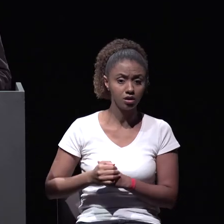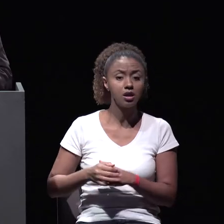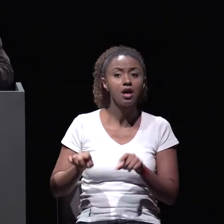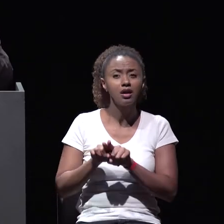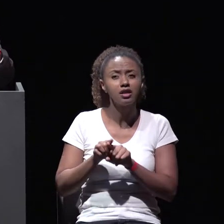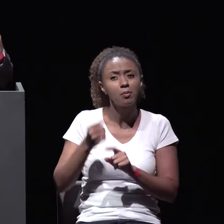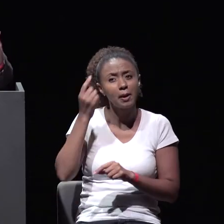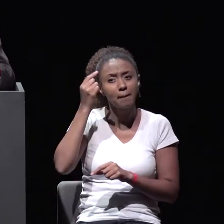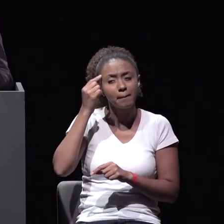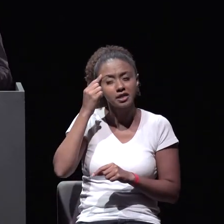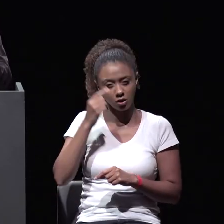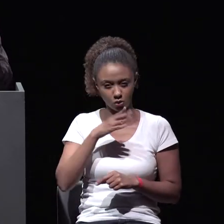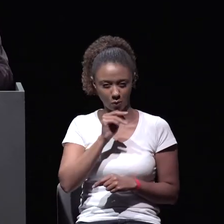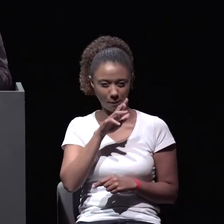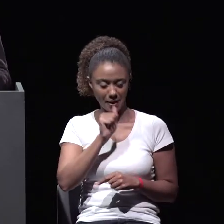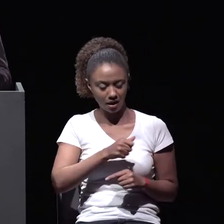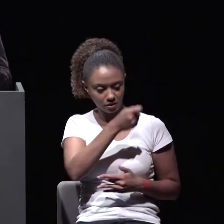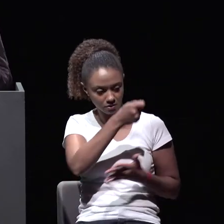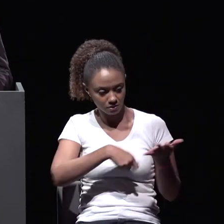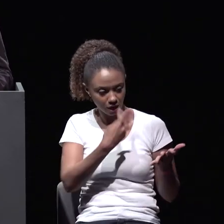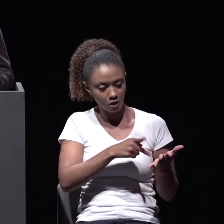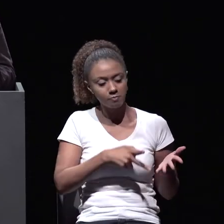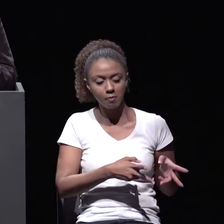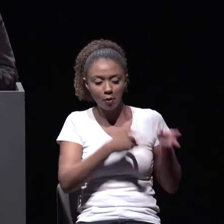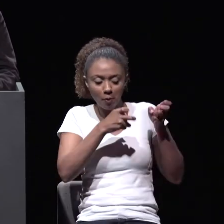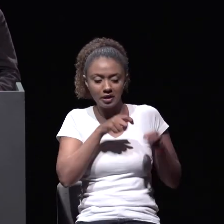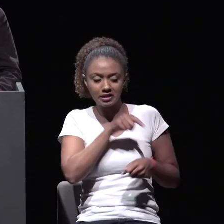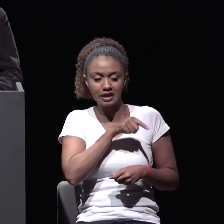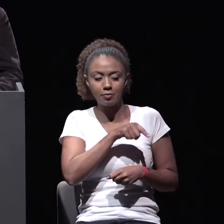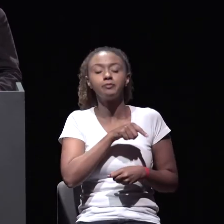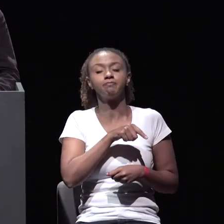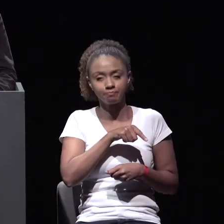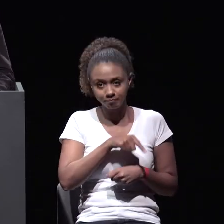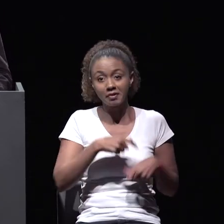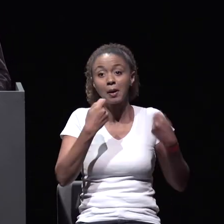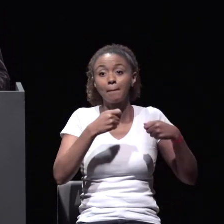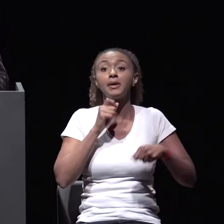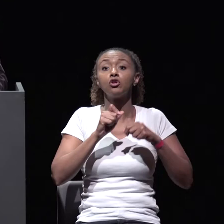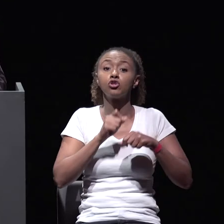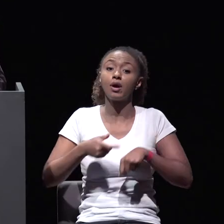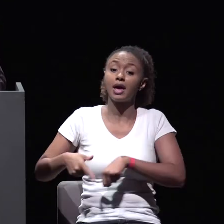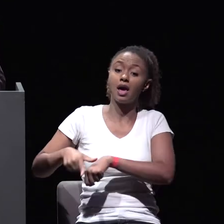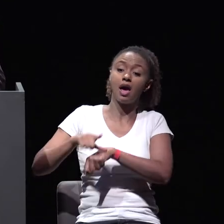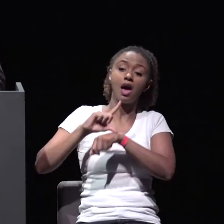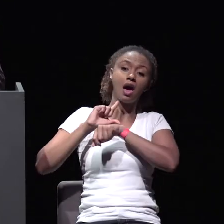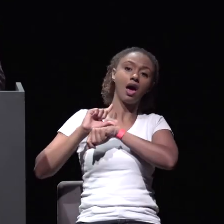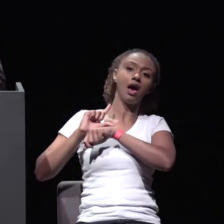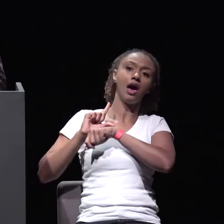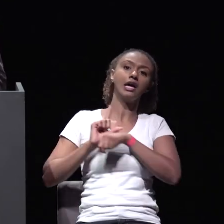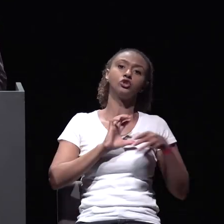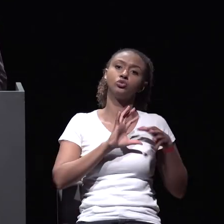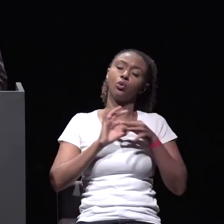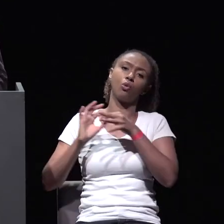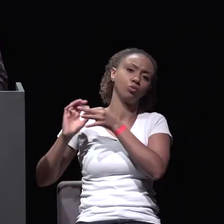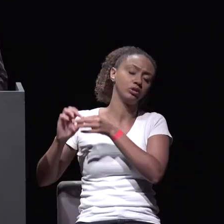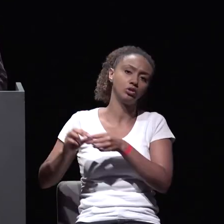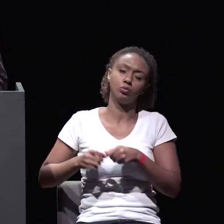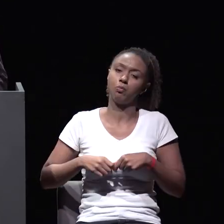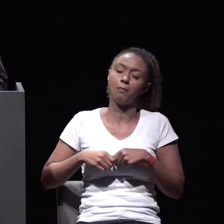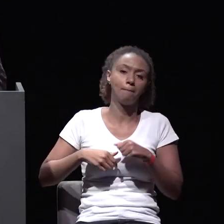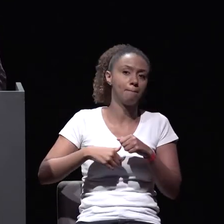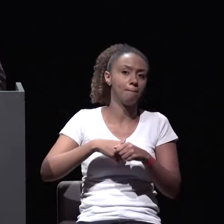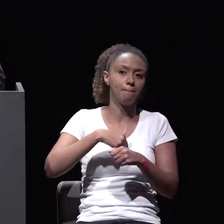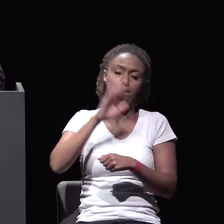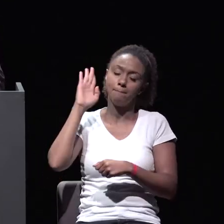mais atenta do bretas a gente percebe que essa formação na dele dependeu da preexistência de um contexto muito amplo eu